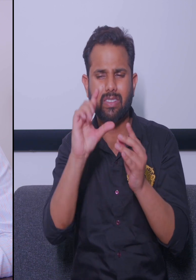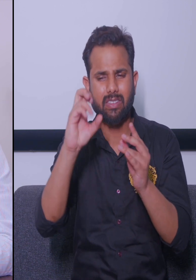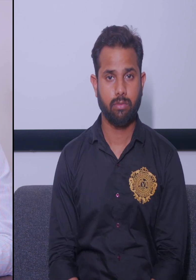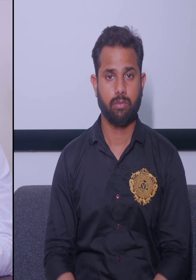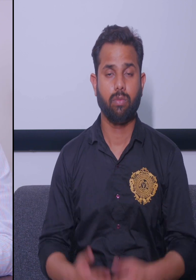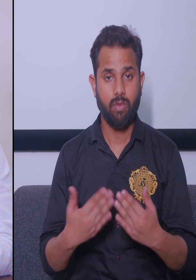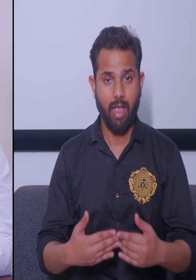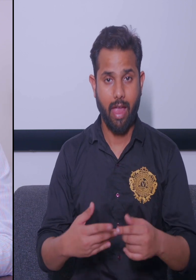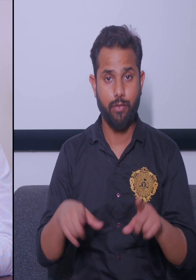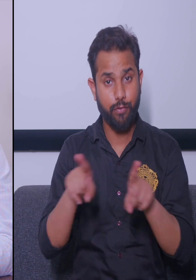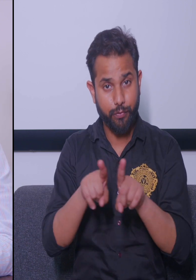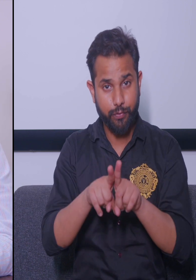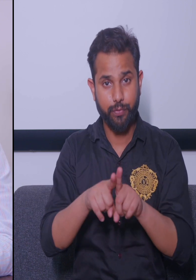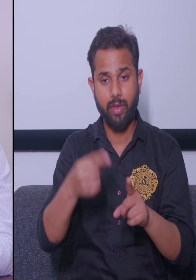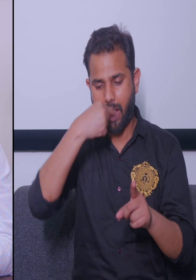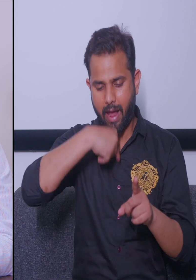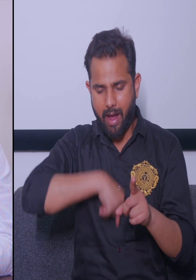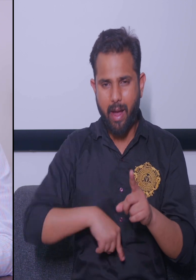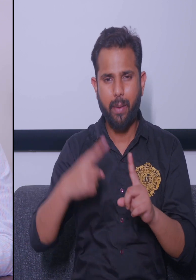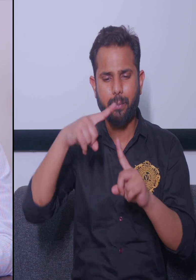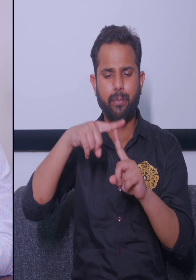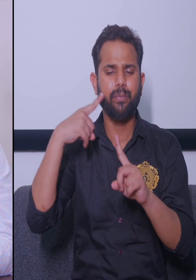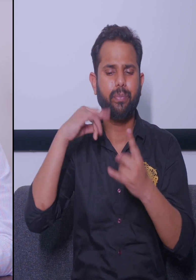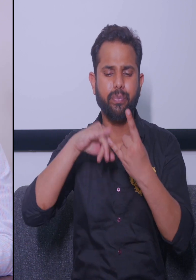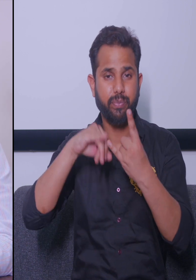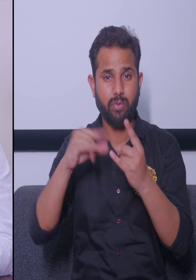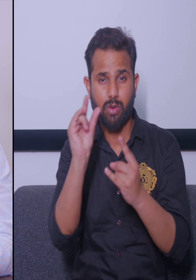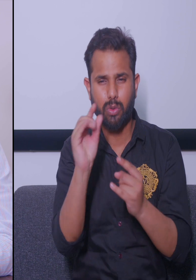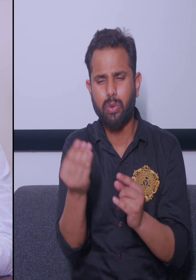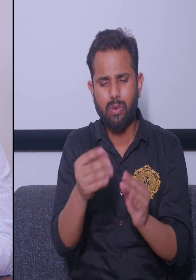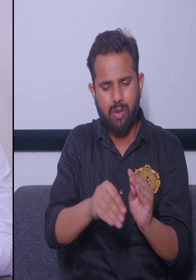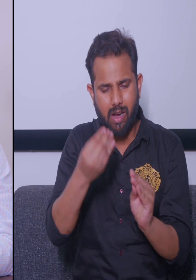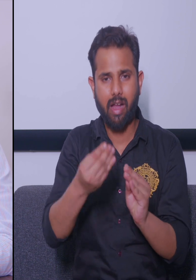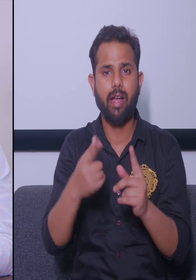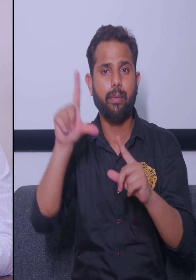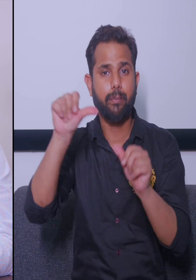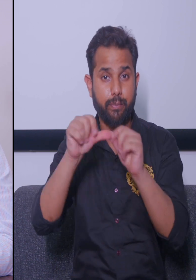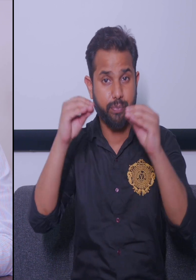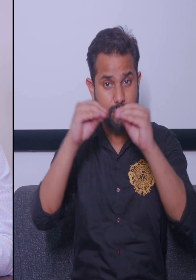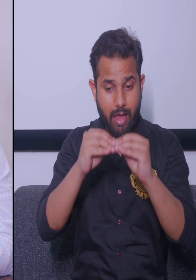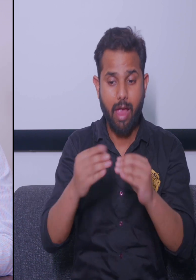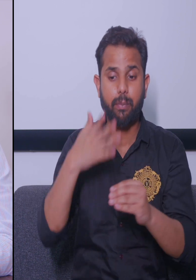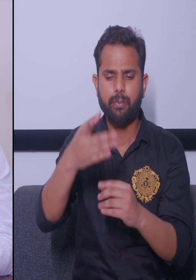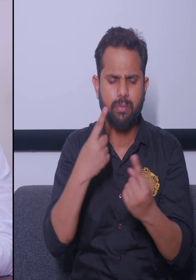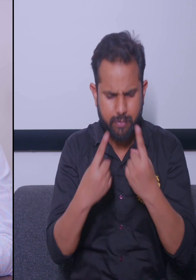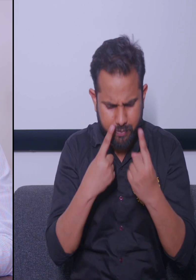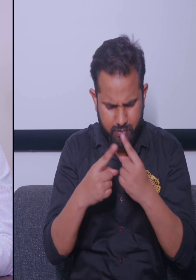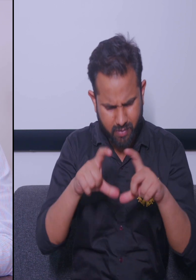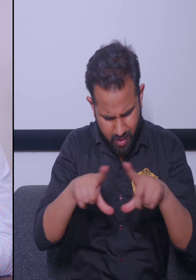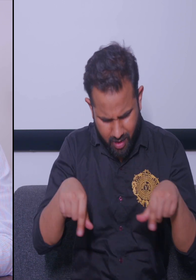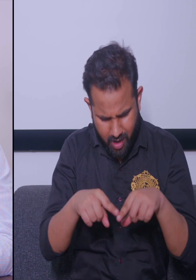हैं। बायोप्सी में आपके टिश्यू का एक छोटा सा टुकड़ा लिया जाता है और उसे पैथोलॉजी लैब में टेस्टिंग के लिए भेजा जाता